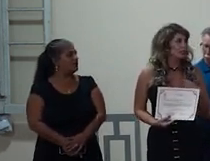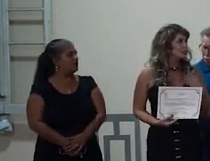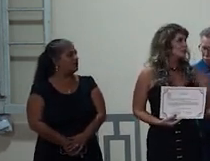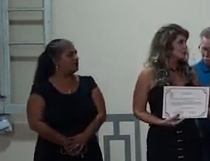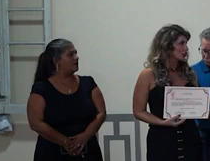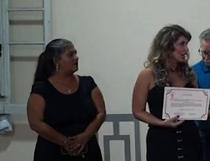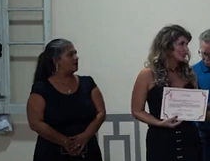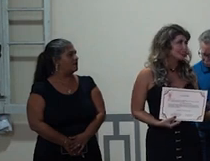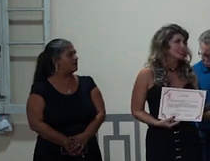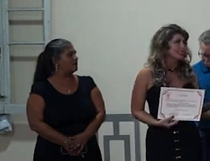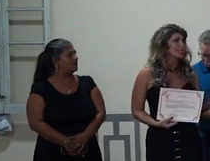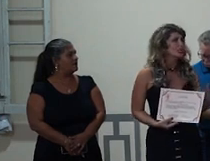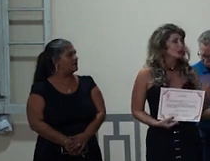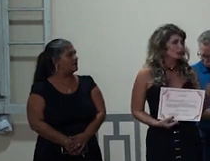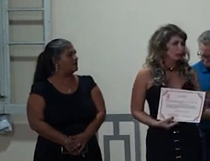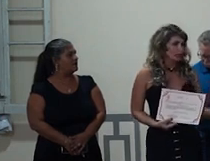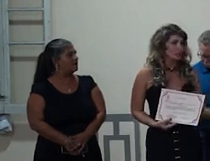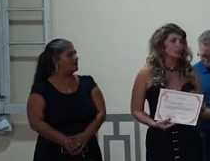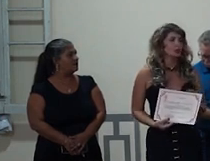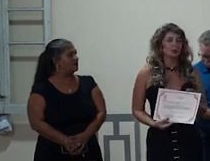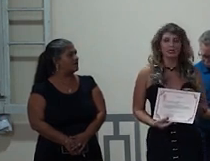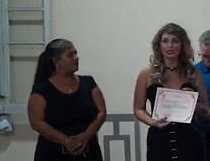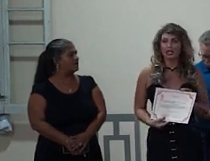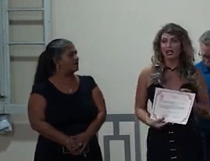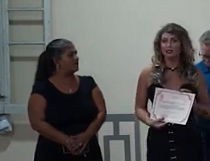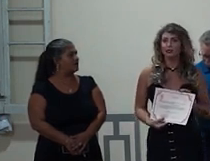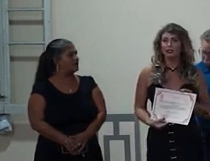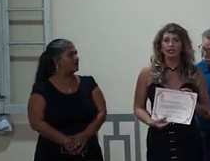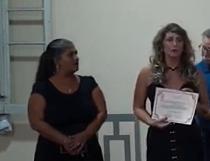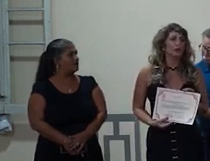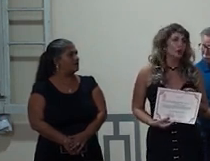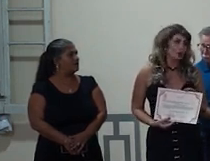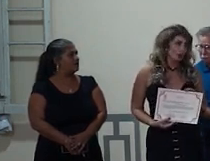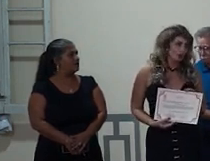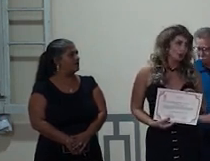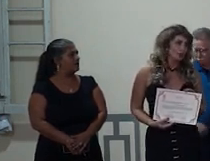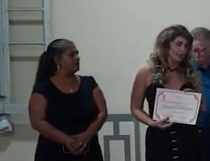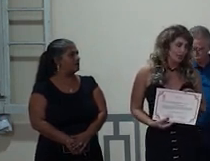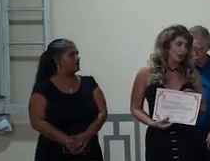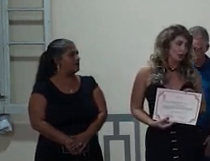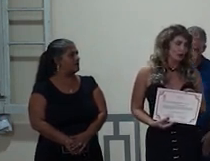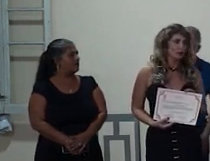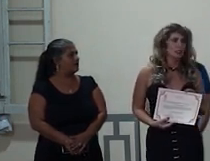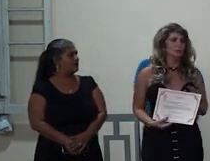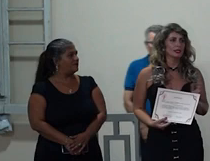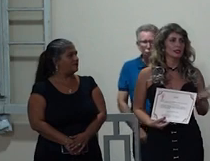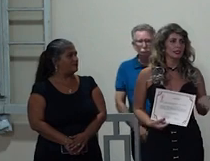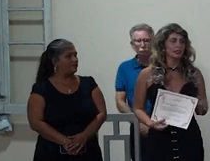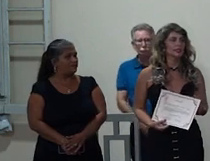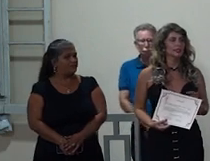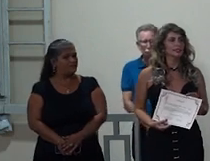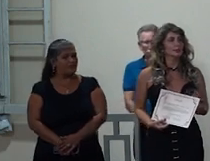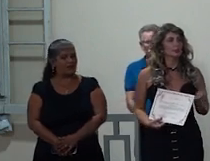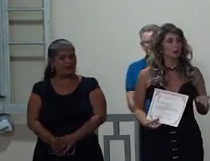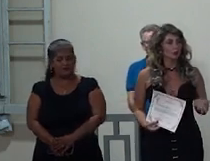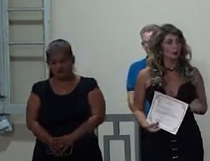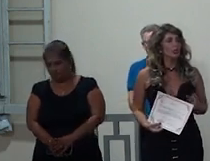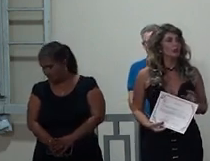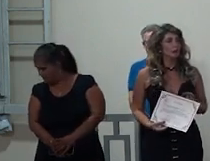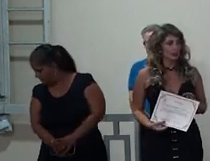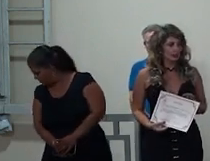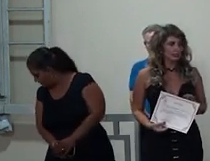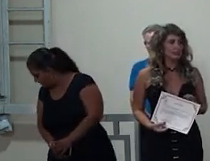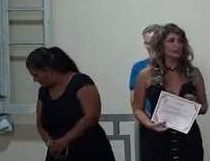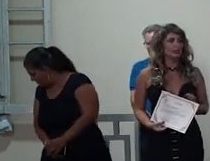também lisonjeada, né? Com essa homenagem do Clube Literário. Me coloco à disposição para futuras parcerias, né? Sempre que o